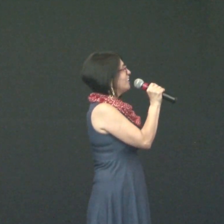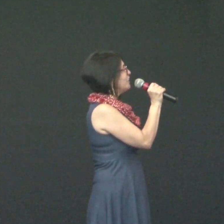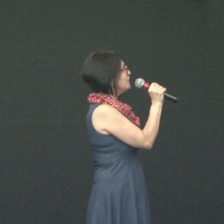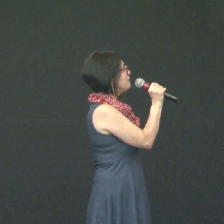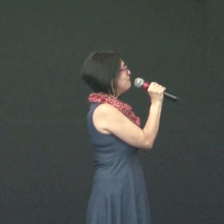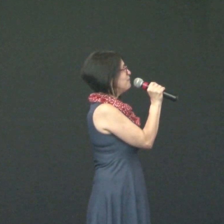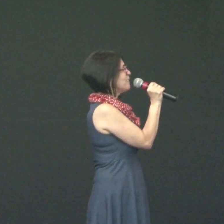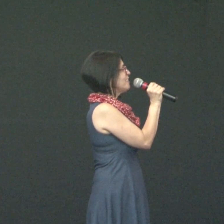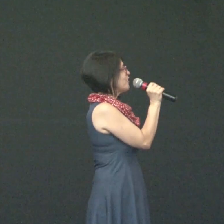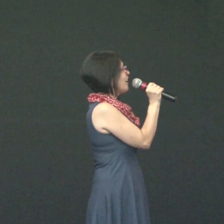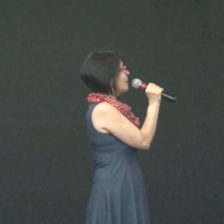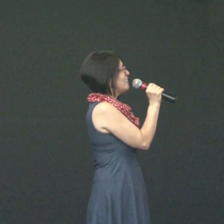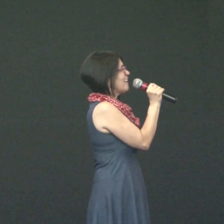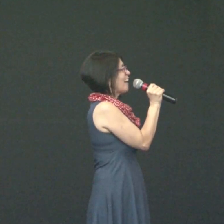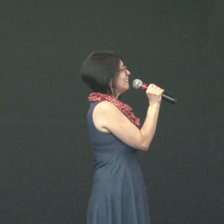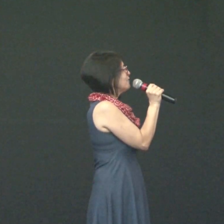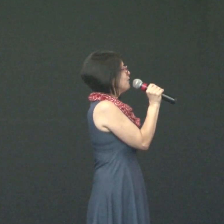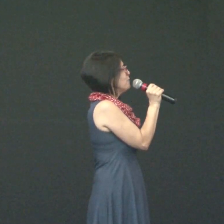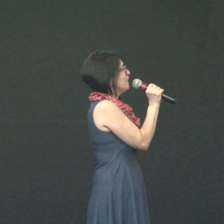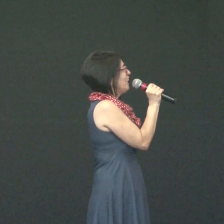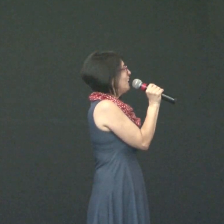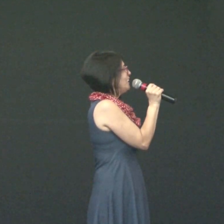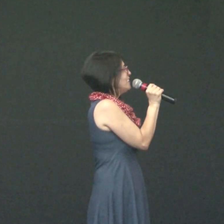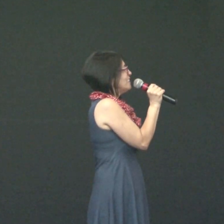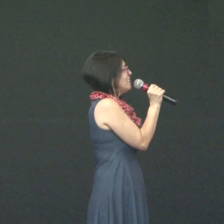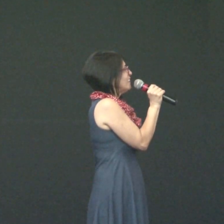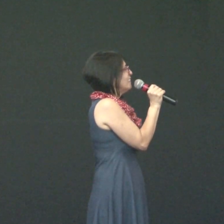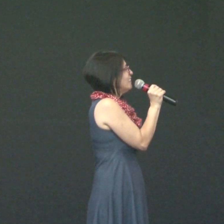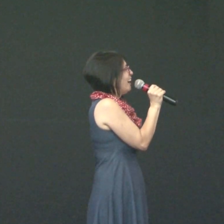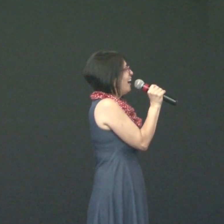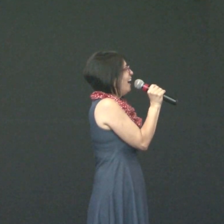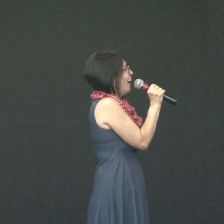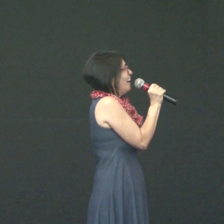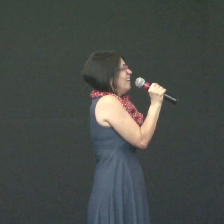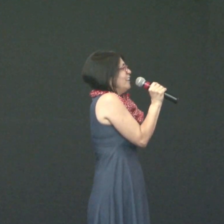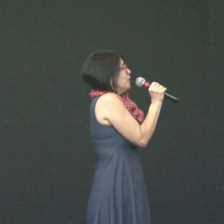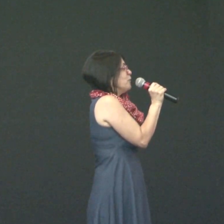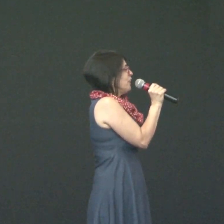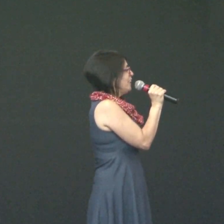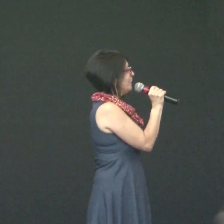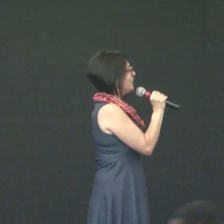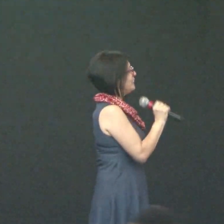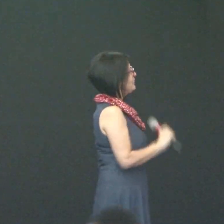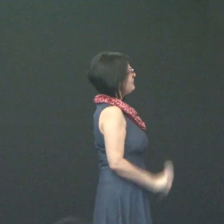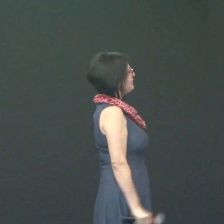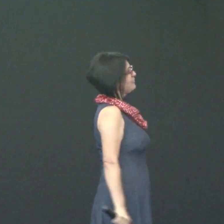Ai, me senti realizada, foi uma delícia. Ui.